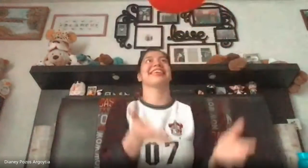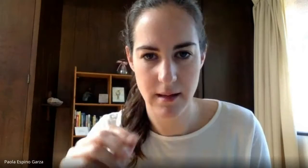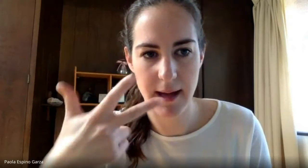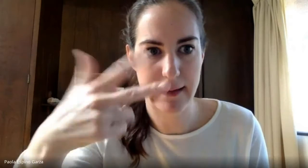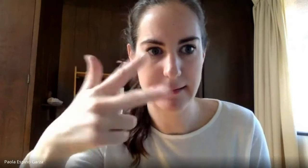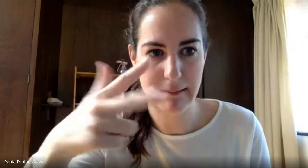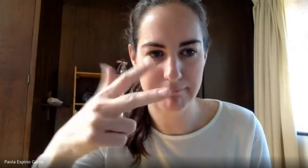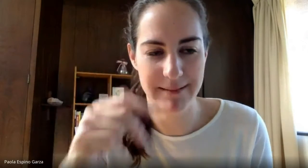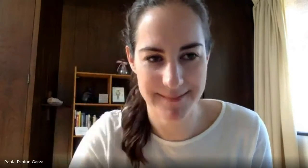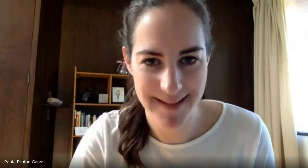Al 13.